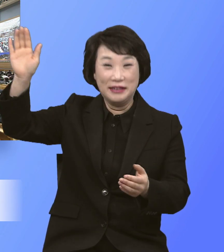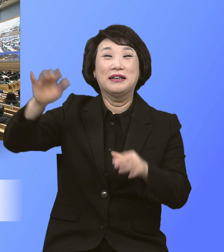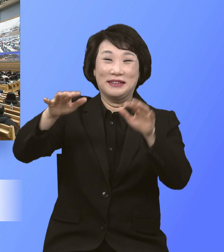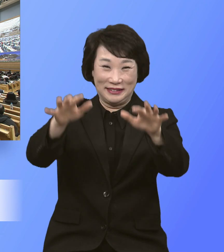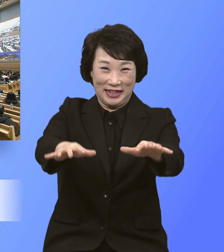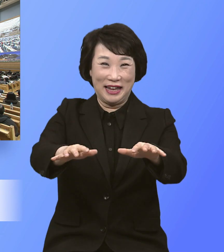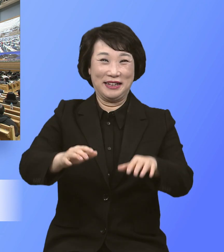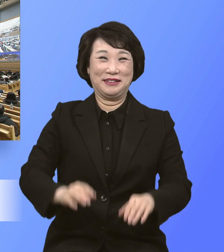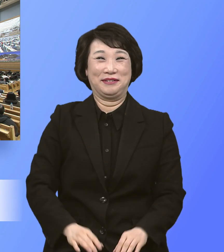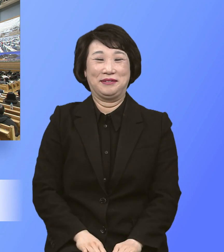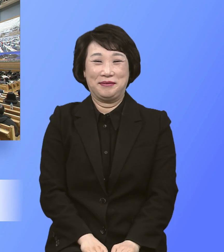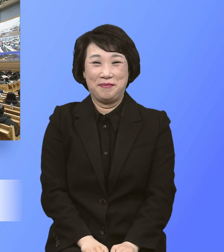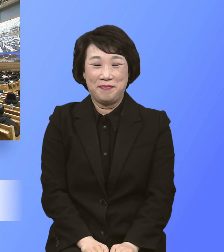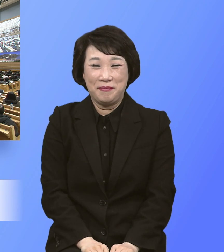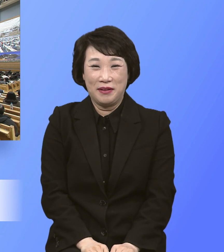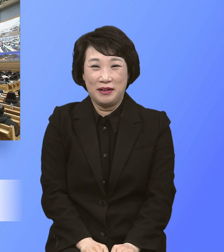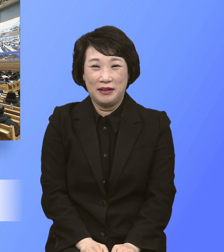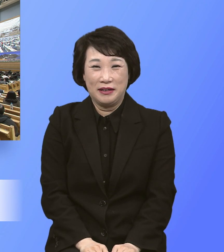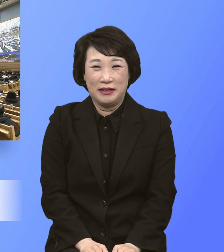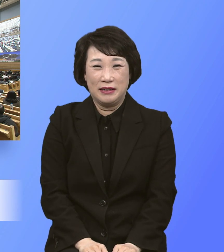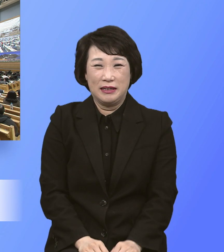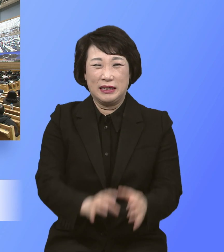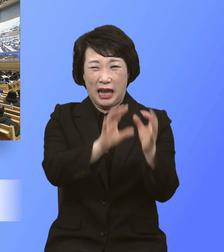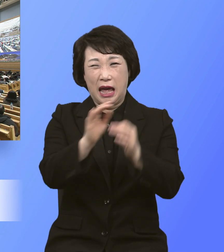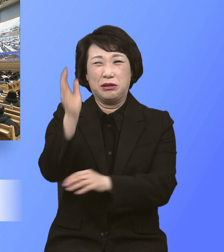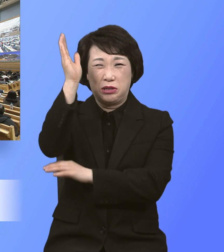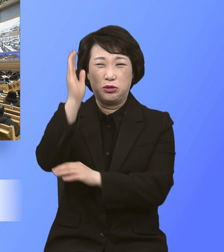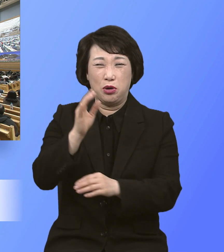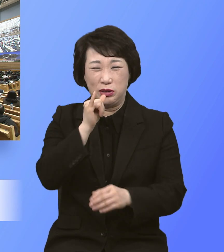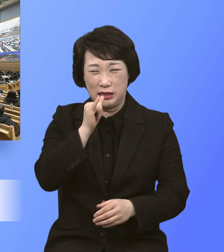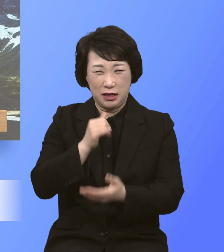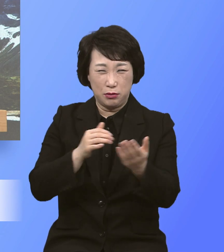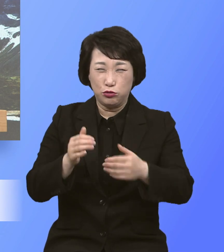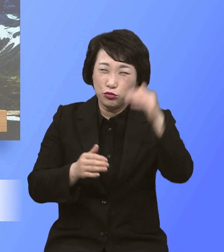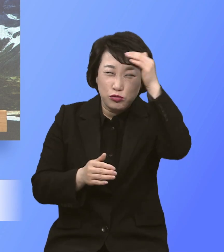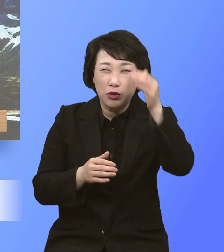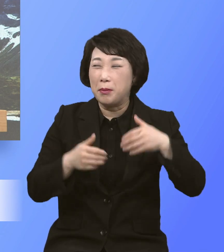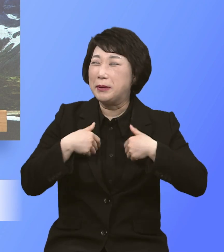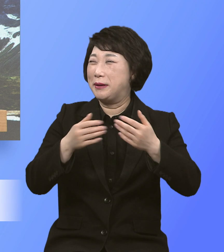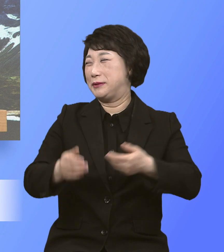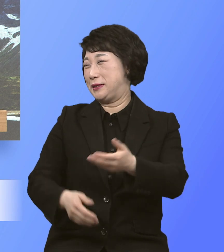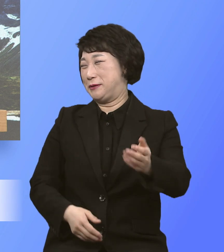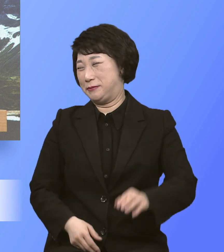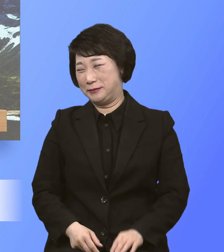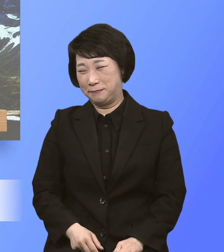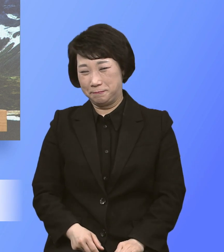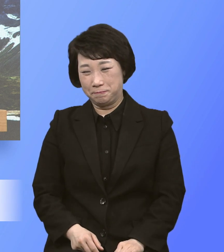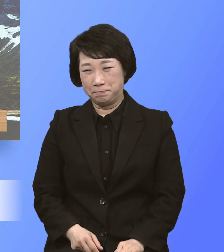손 내리세요. 내내 말하다가 구경하는 건 소용없다고.